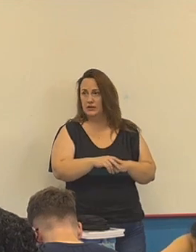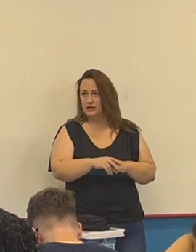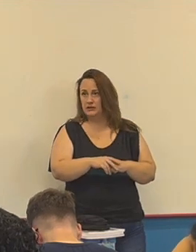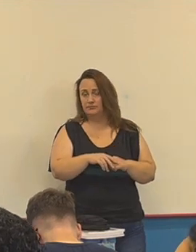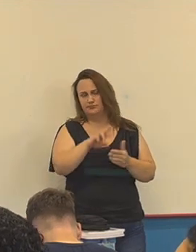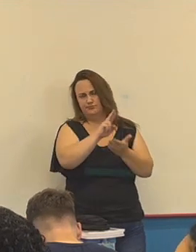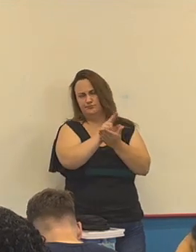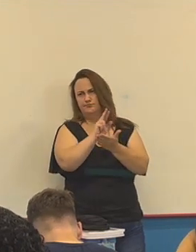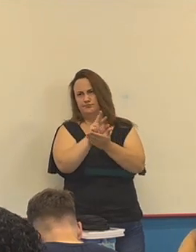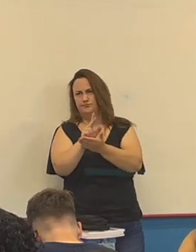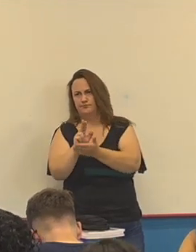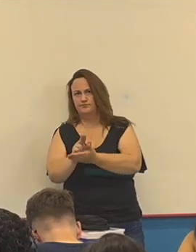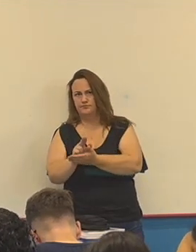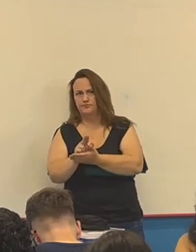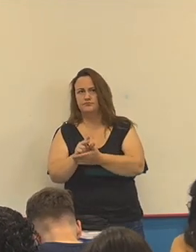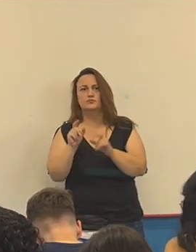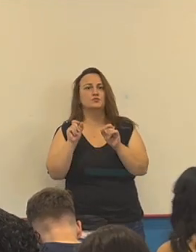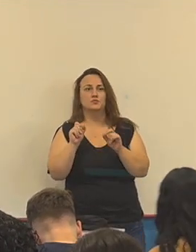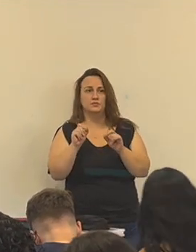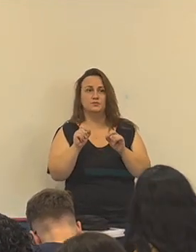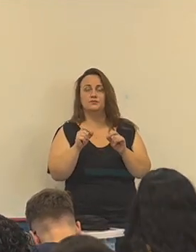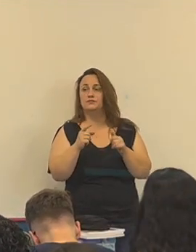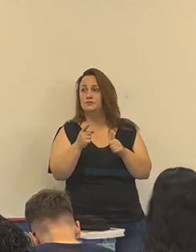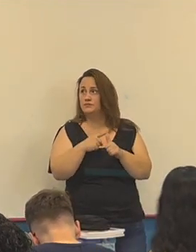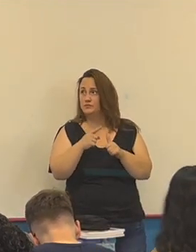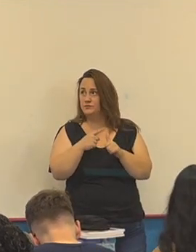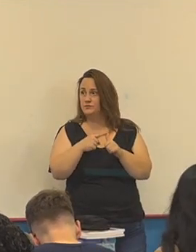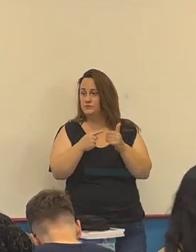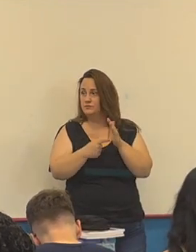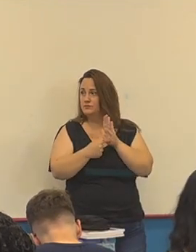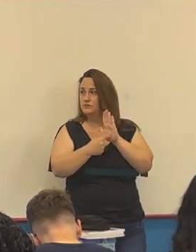são várias coisas. Trazer toda essa...